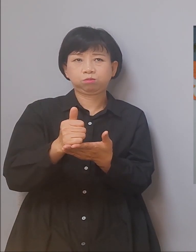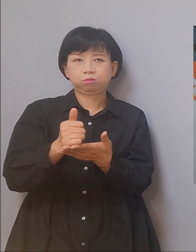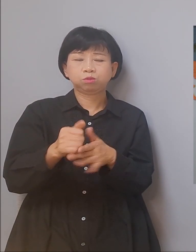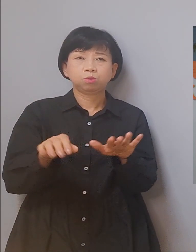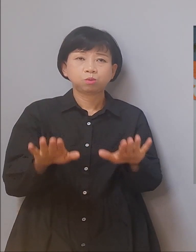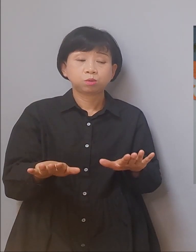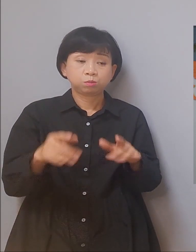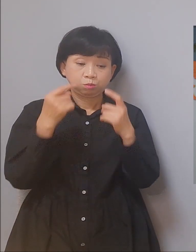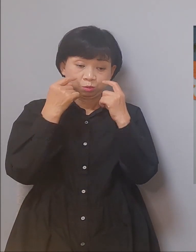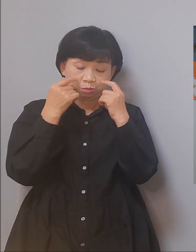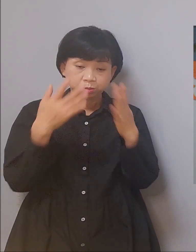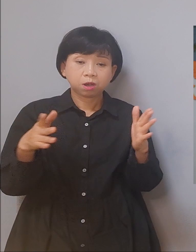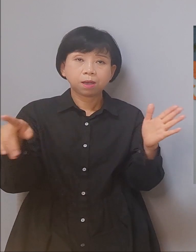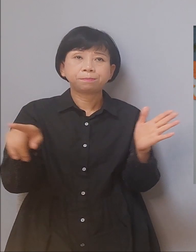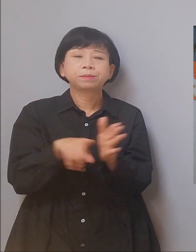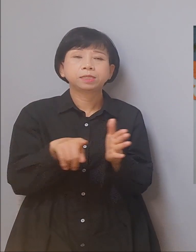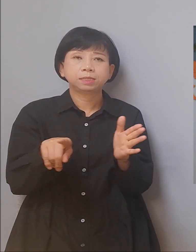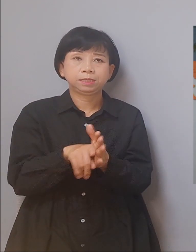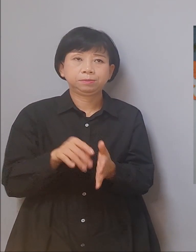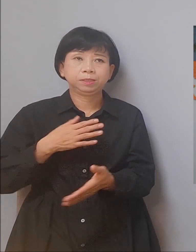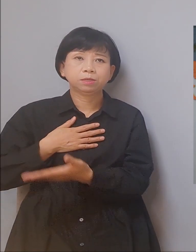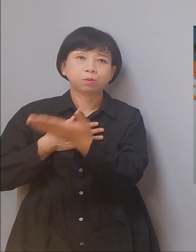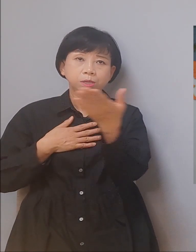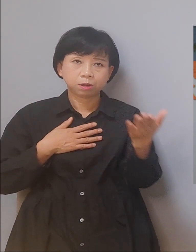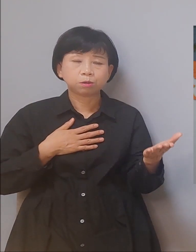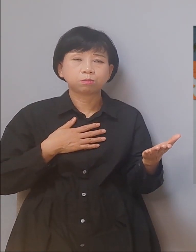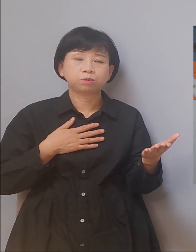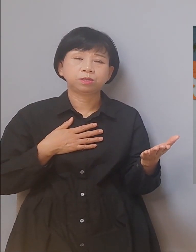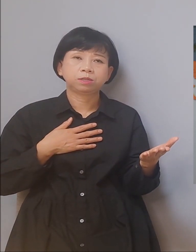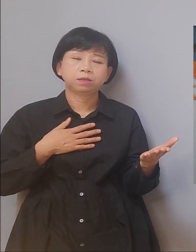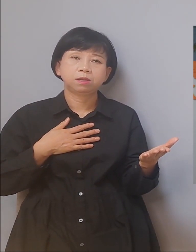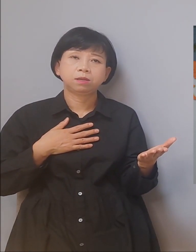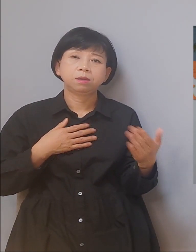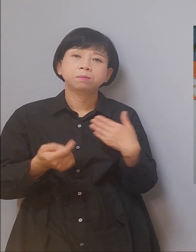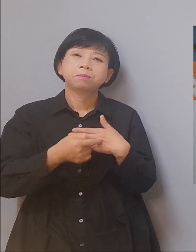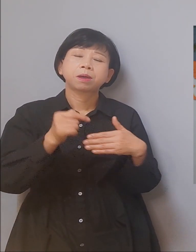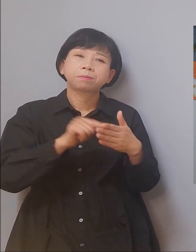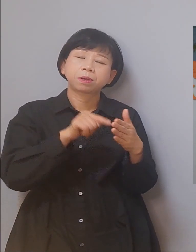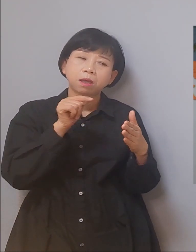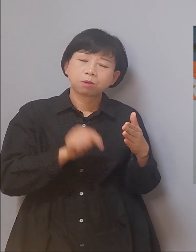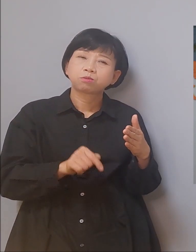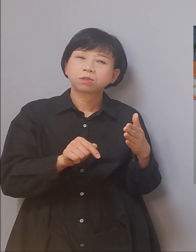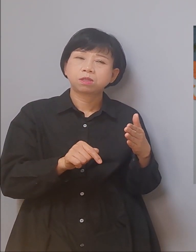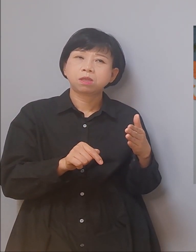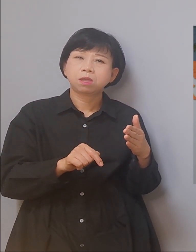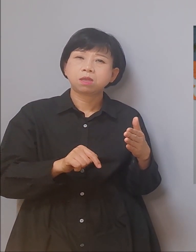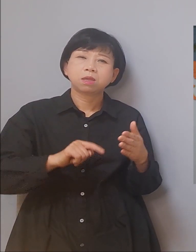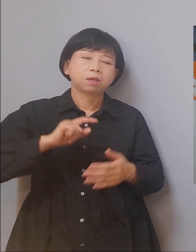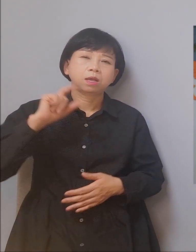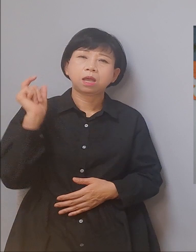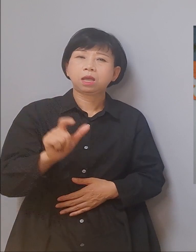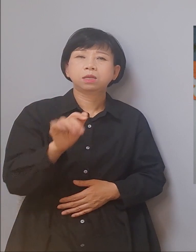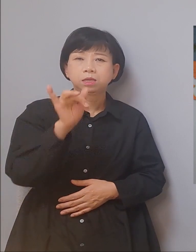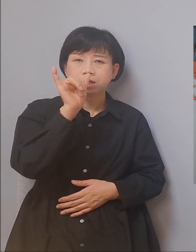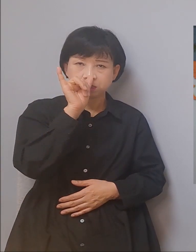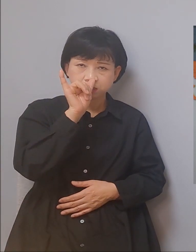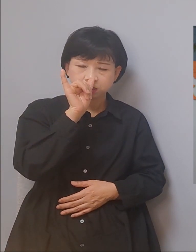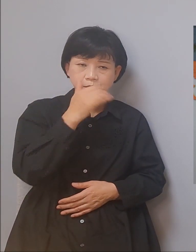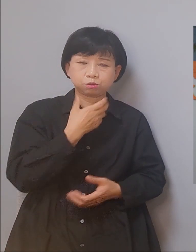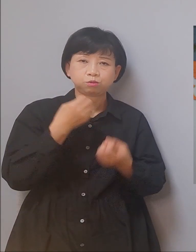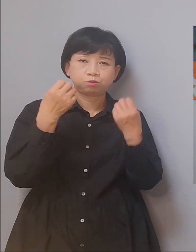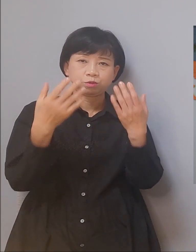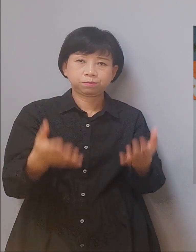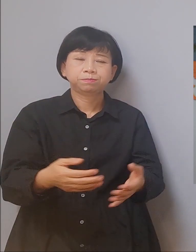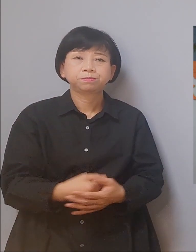오늘 이 분명한 믿음이 저와 여러분에게 내 마음 가운데 강력하게 자리맺기를 소망합니다.